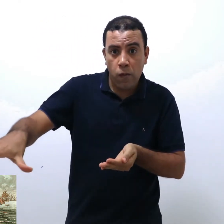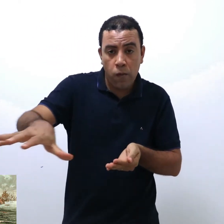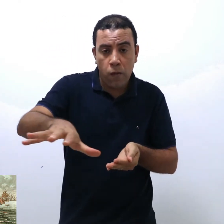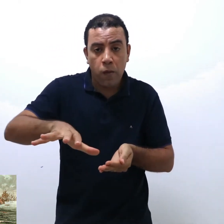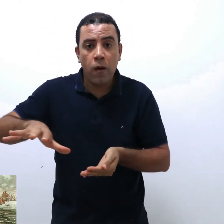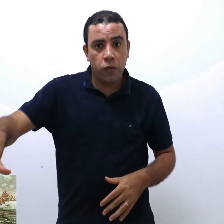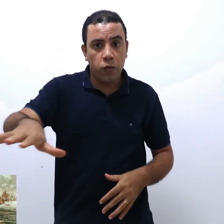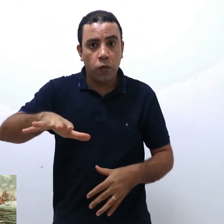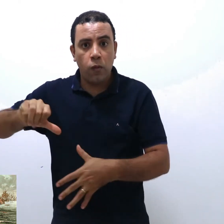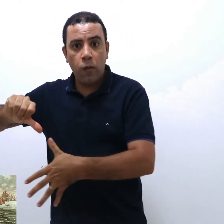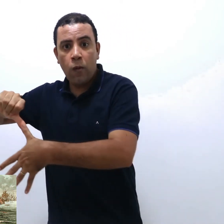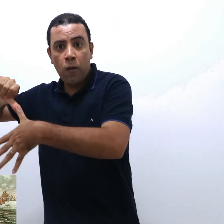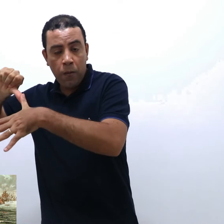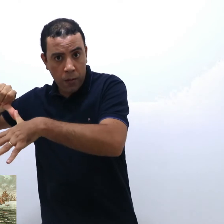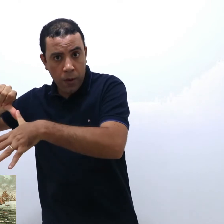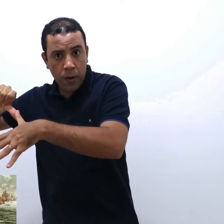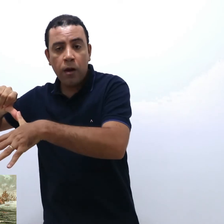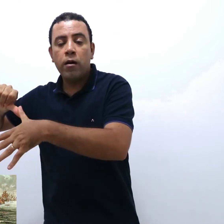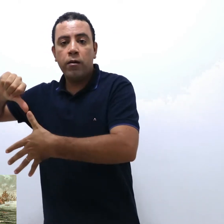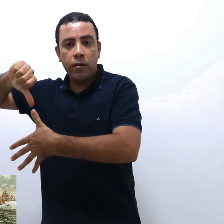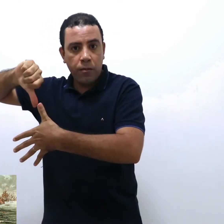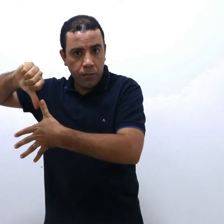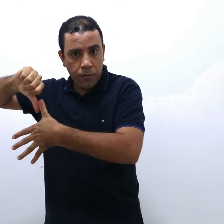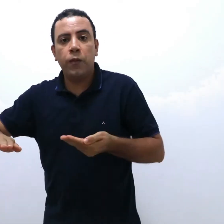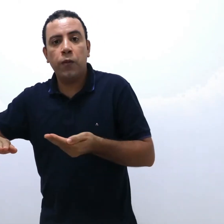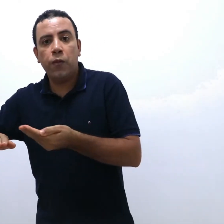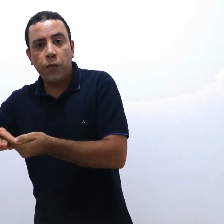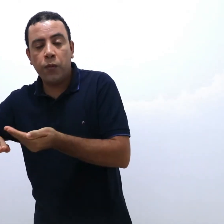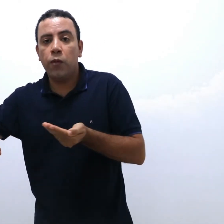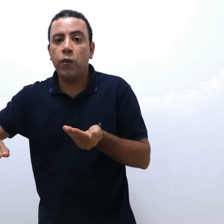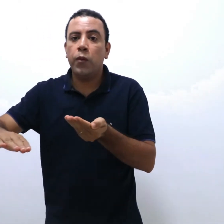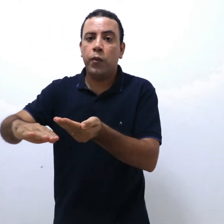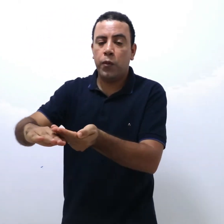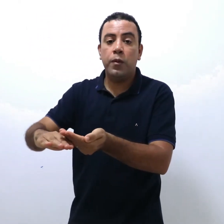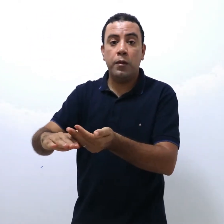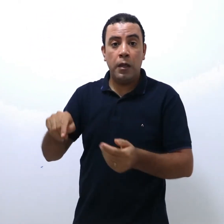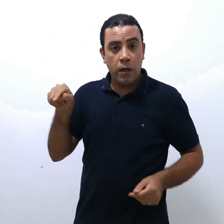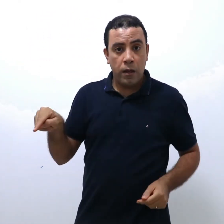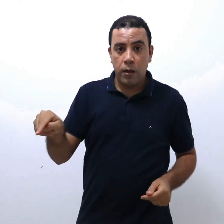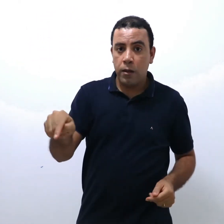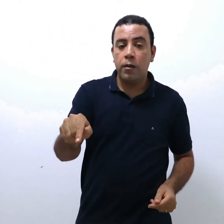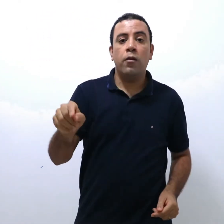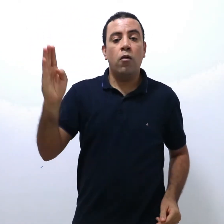navegações. No continente americano, por exemplo, eles desembarcaram